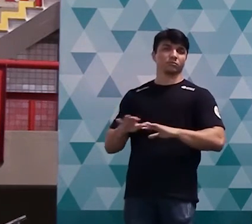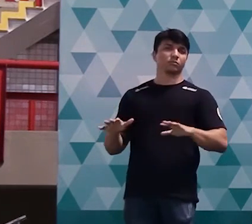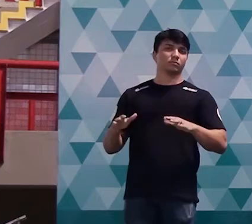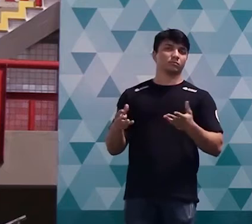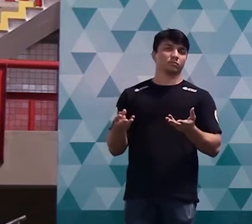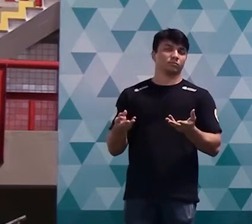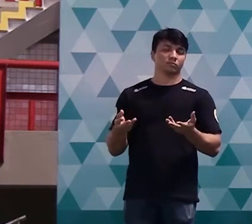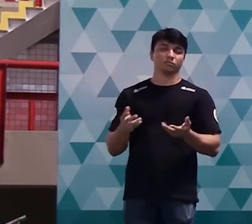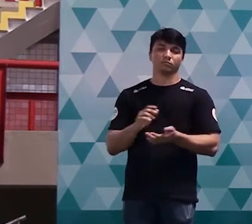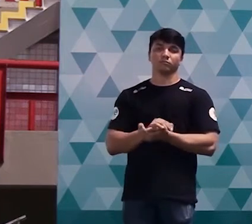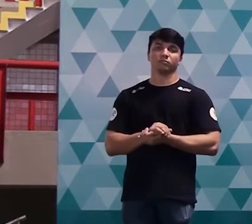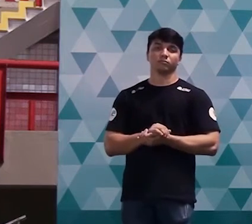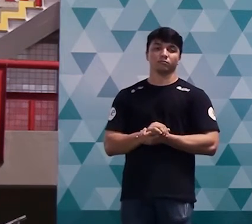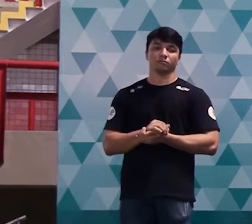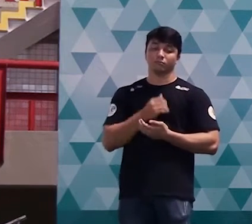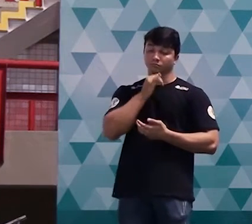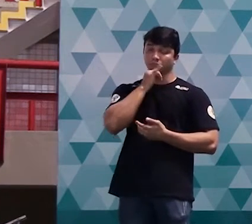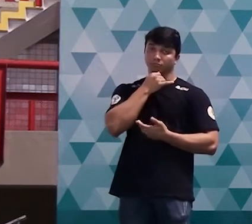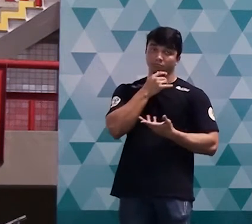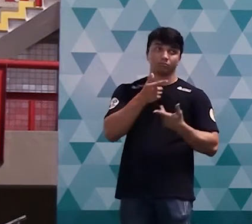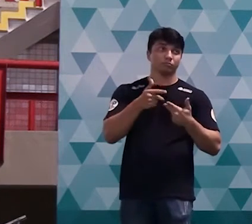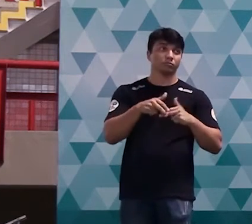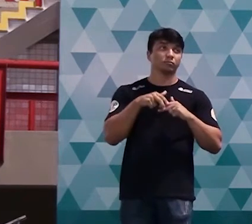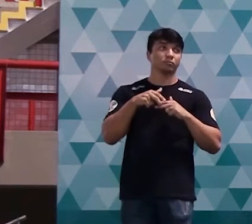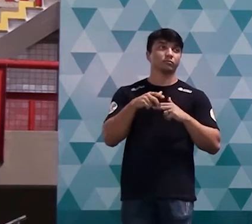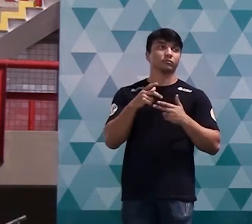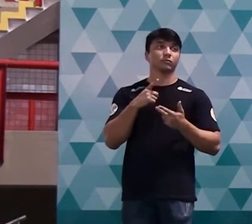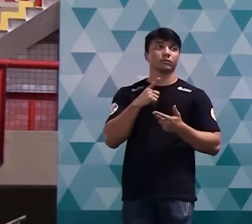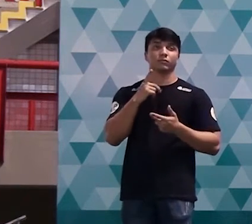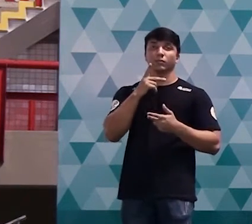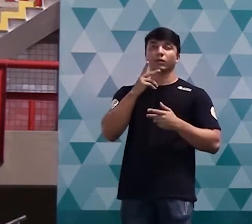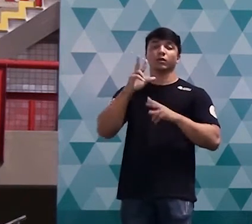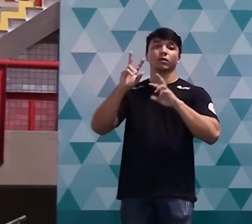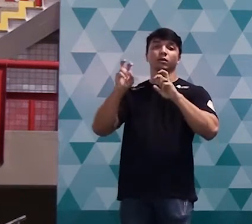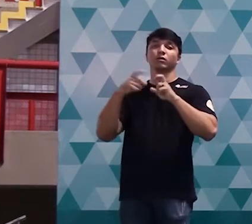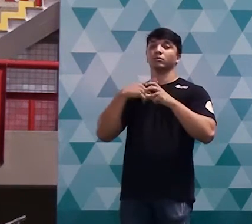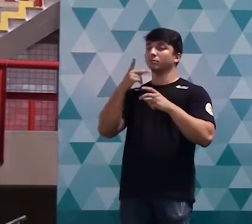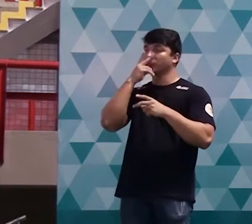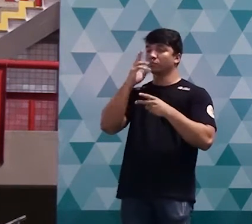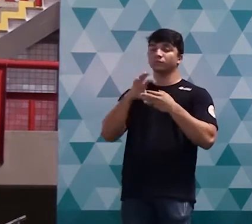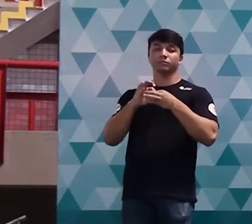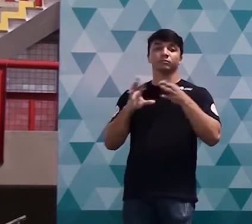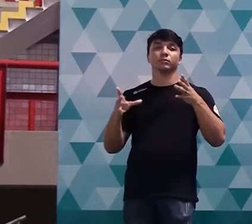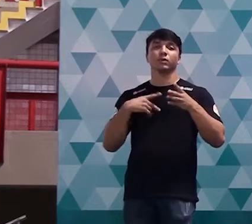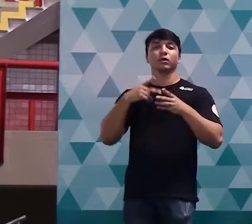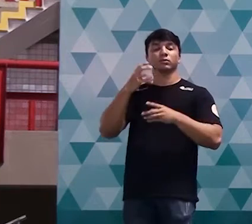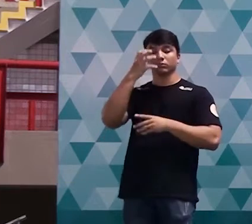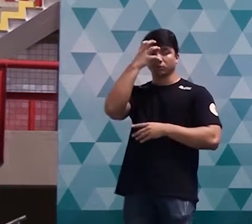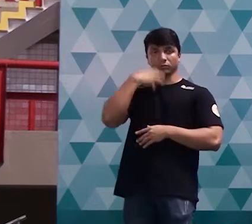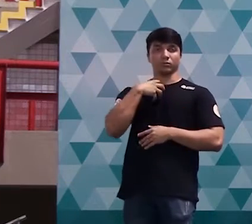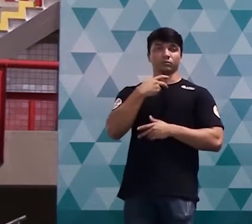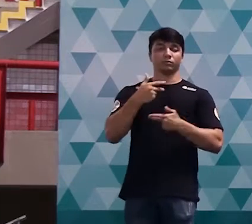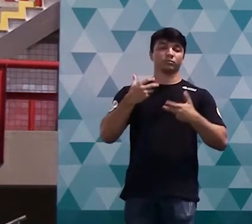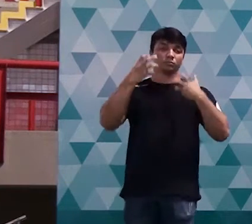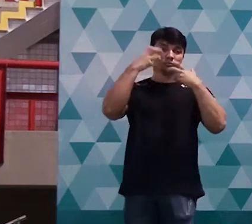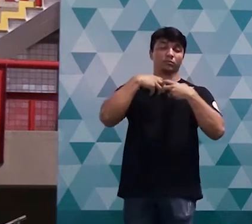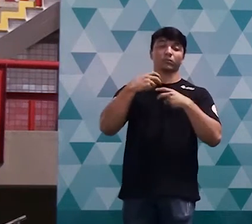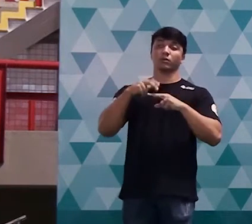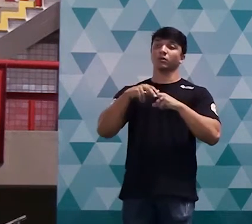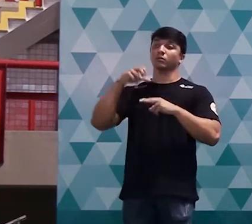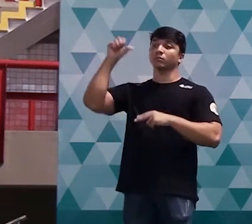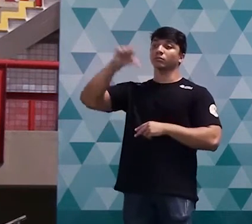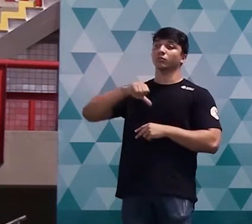dessa. Então veja que a questão da dominação é algo muito sério. O